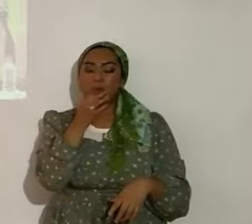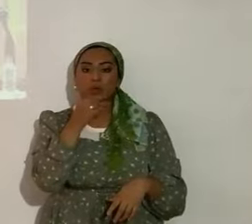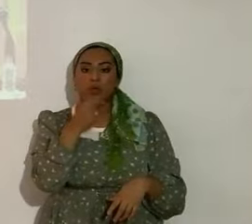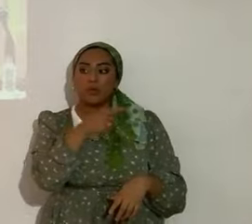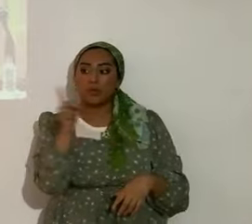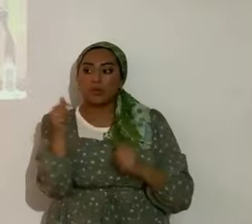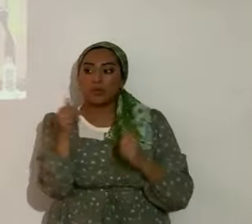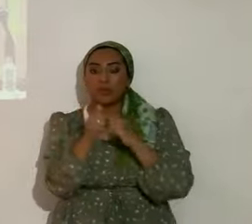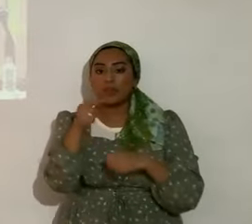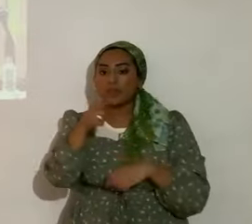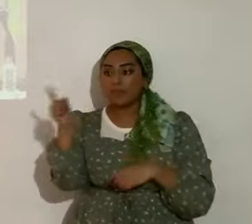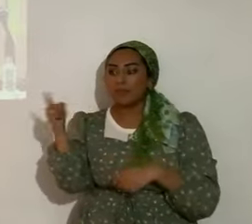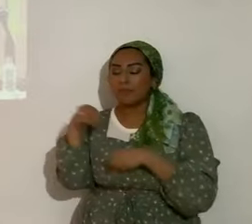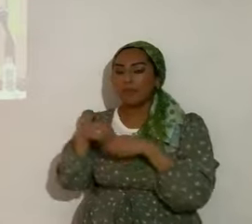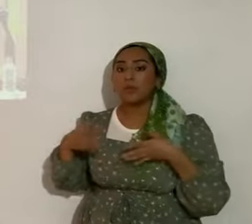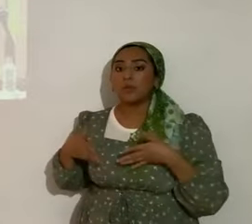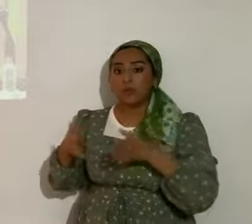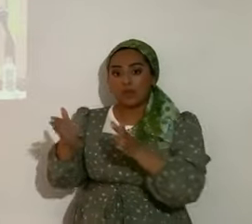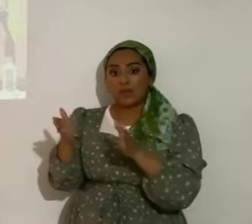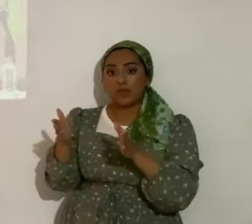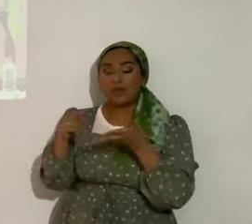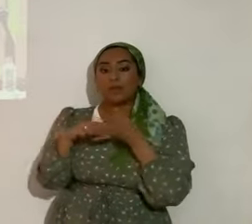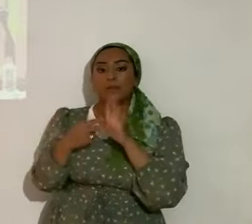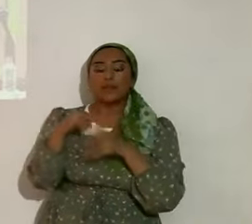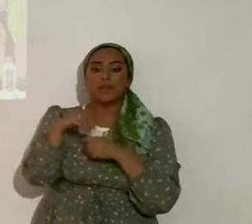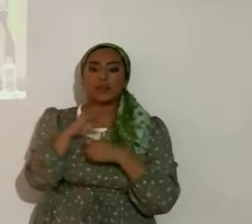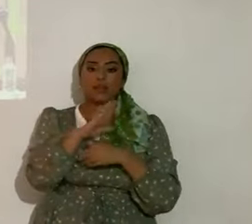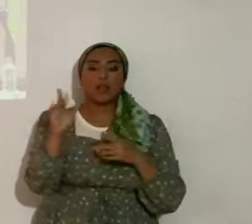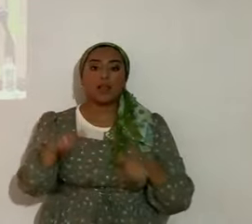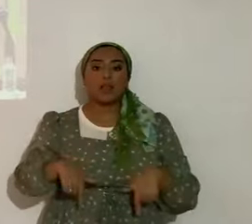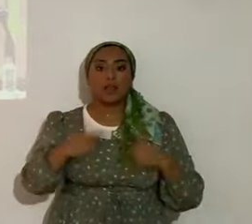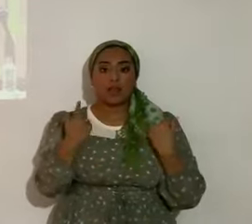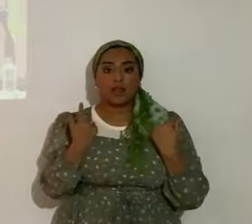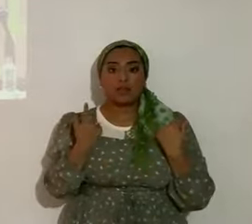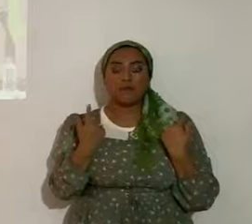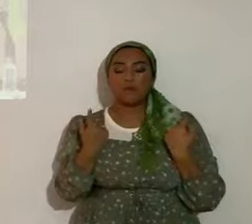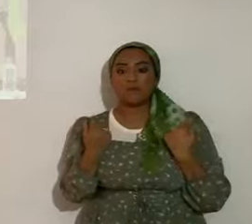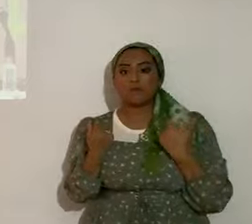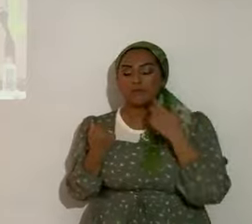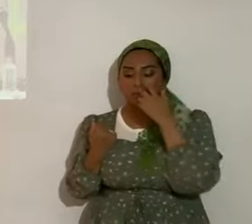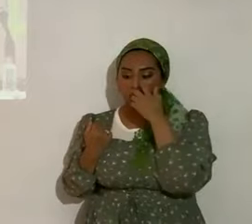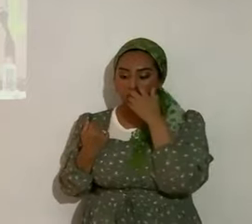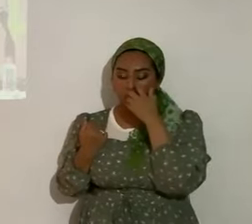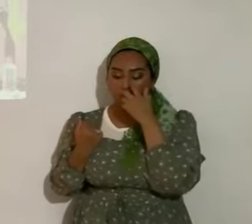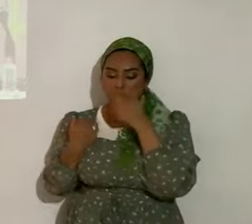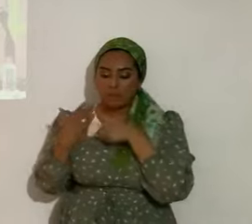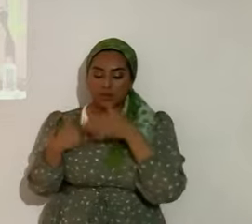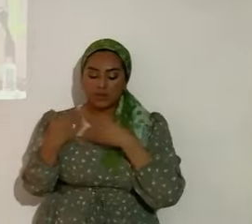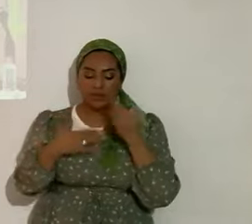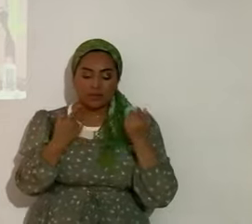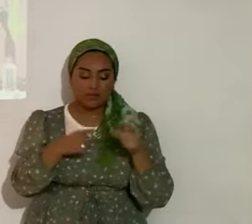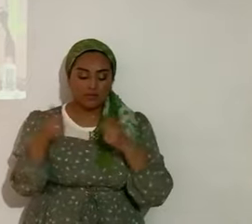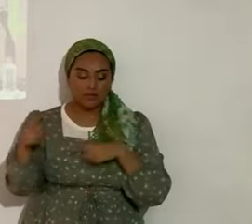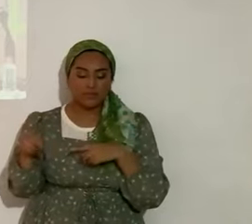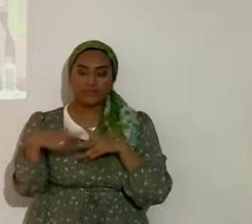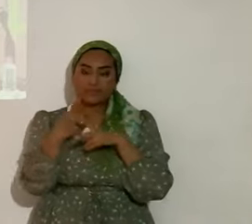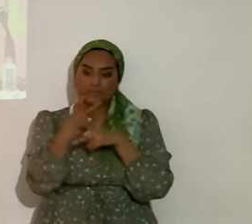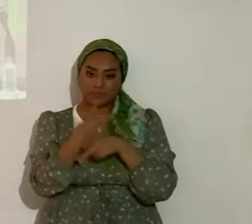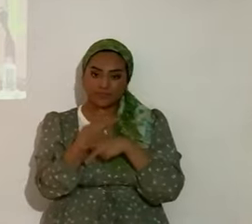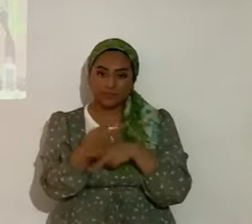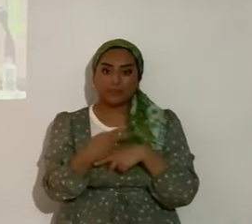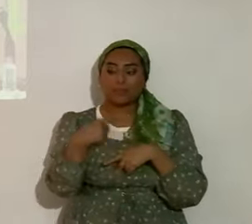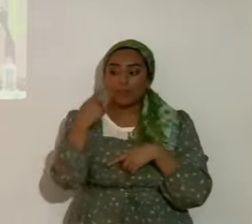estás con él en el camino, o sea, en la vida, en cómo tú transcurren las cosas. No sea que